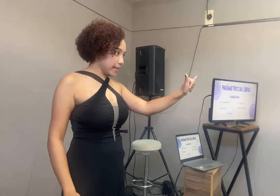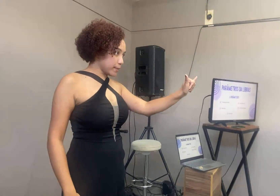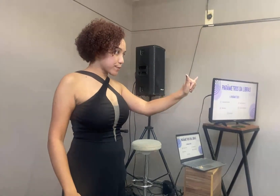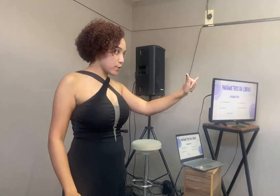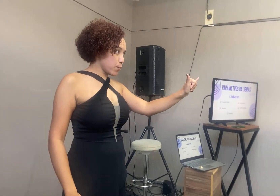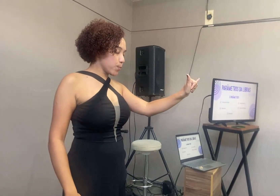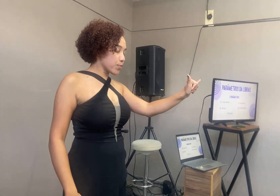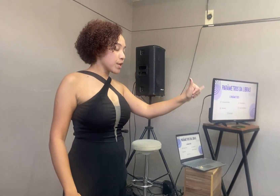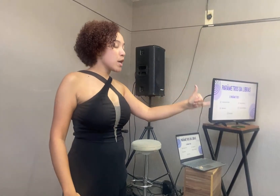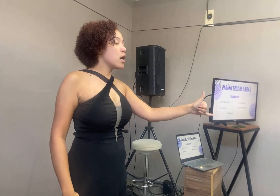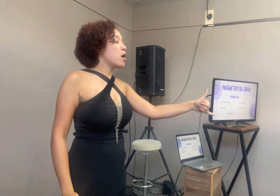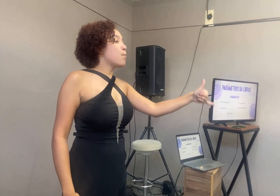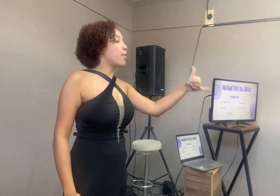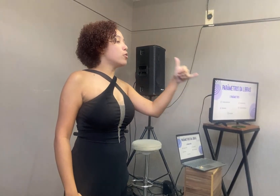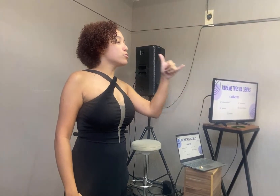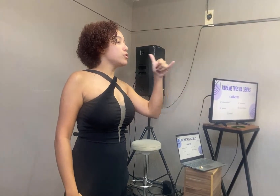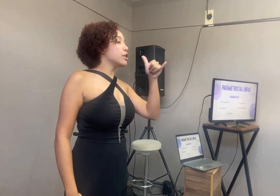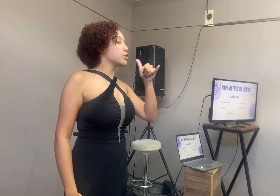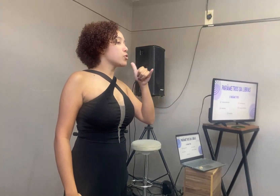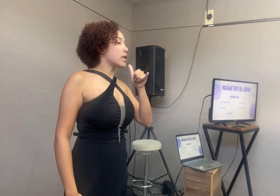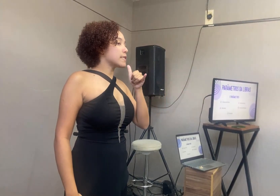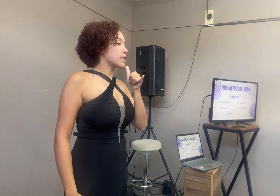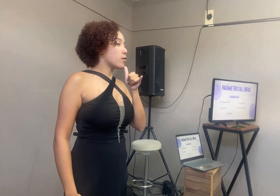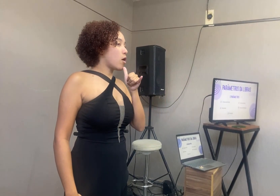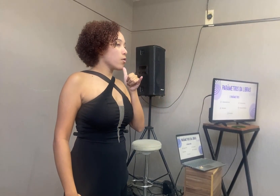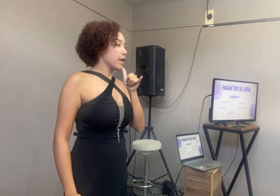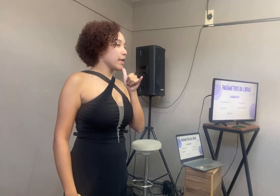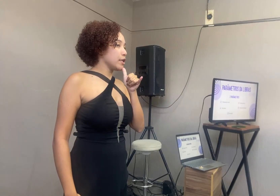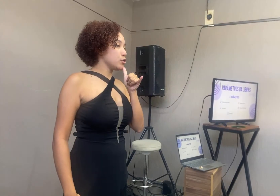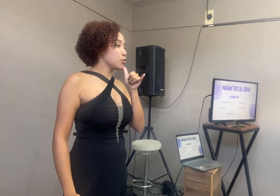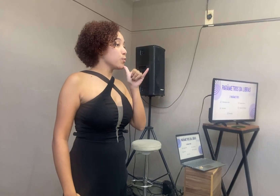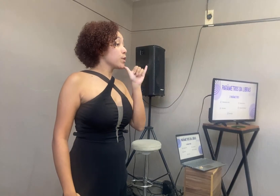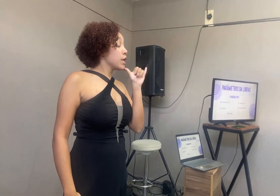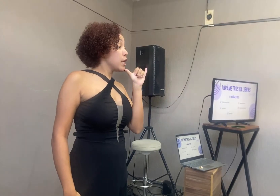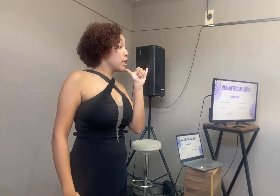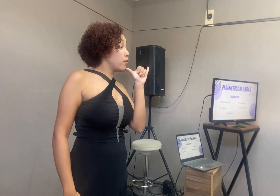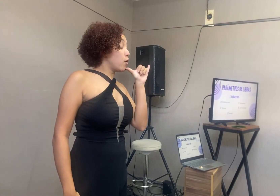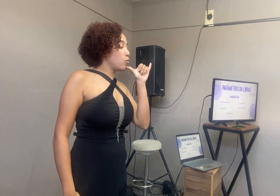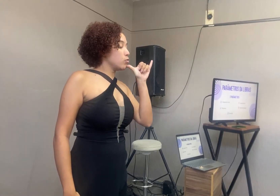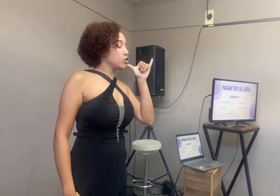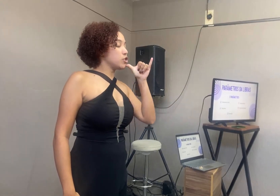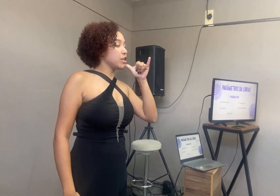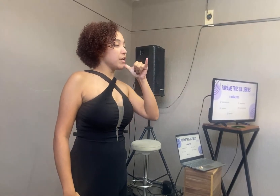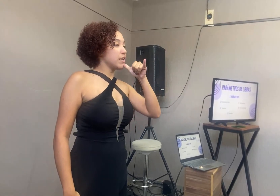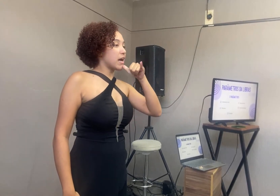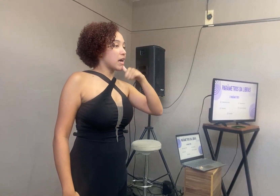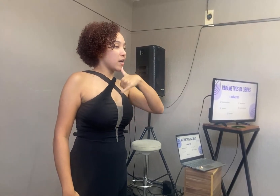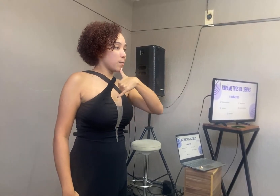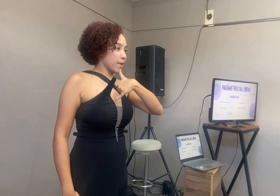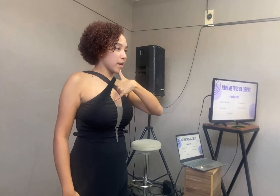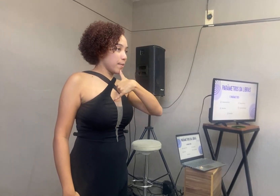em Y, ponto de articulação ao queixo e eu vou girar para